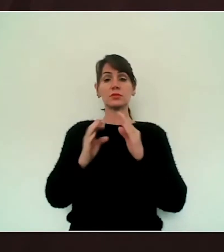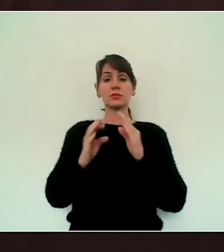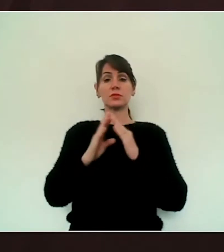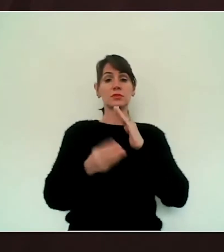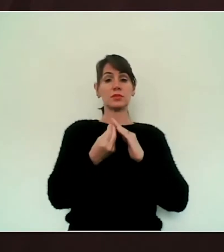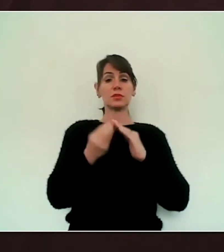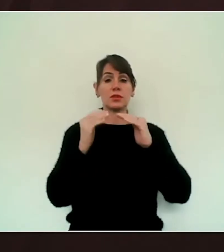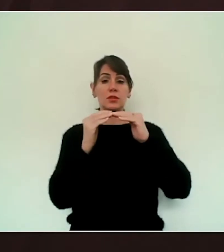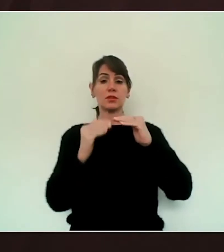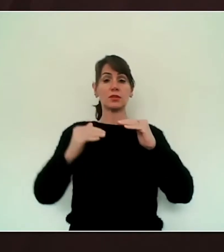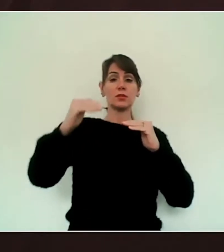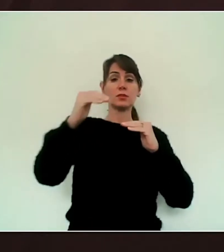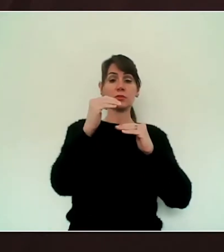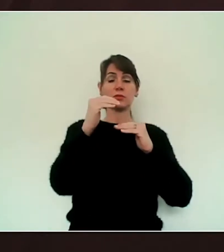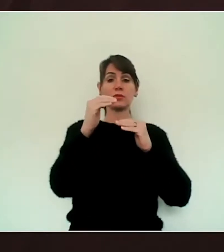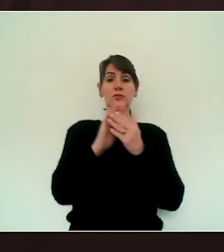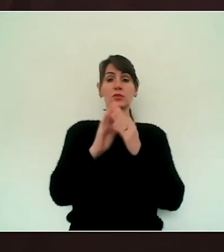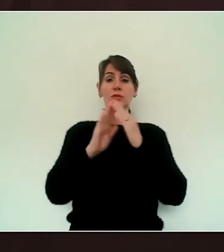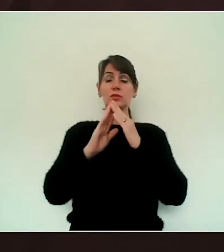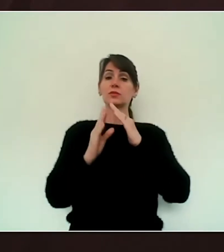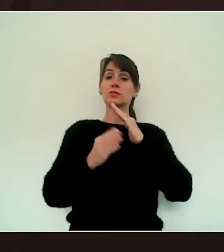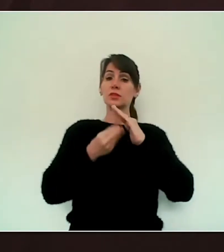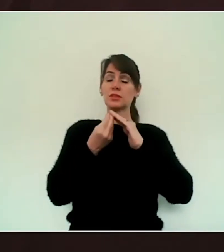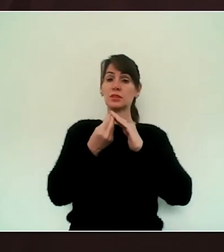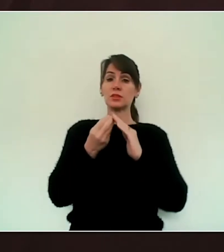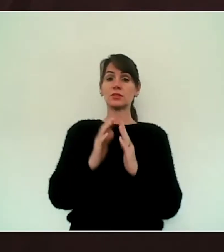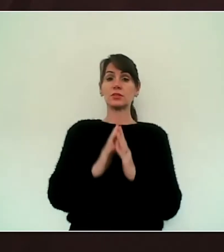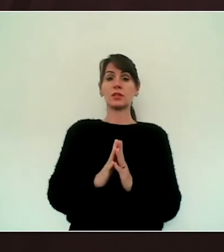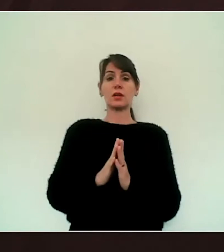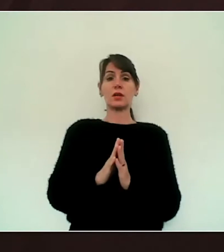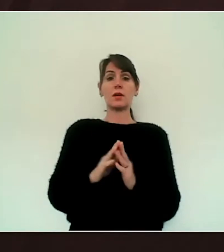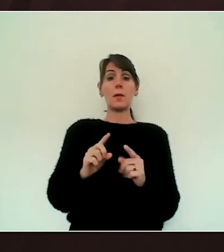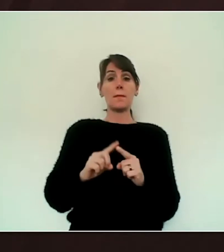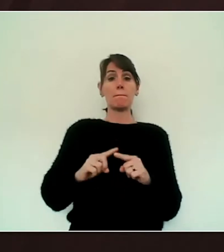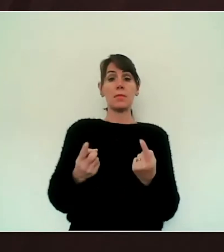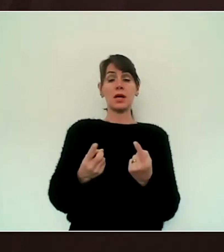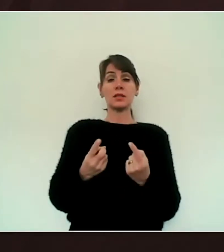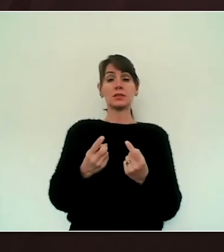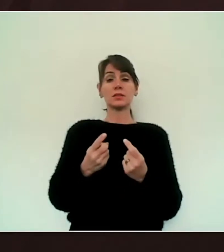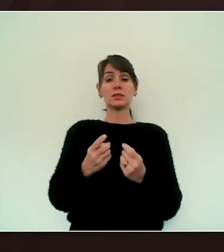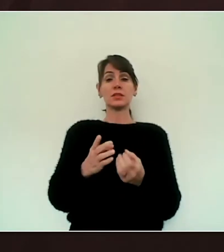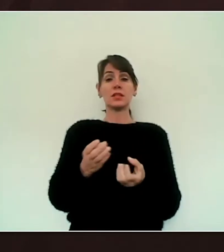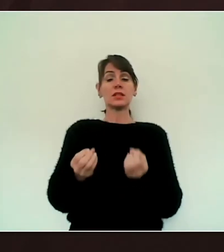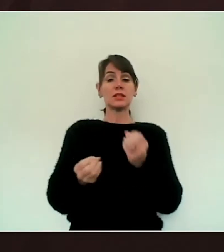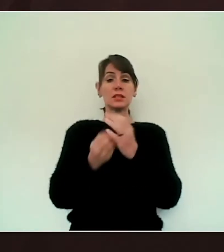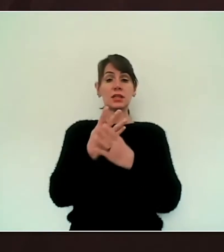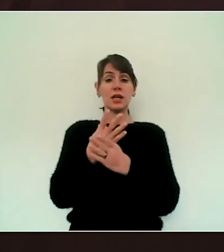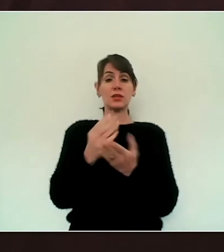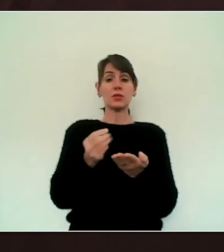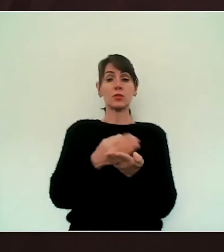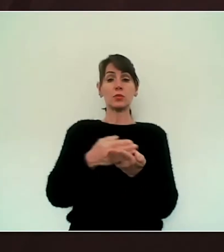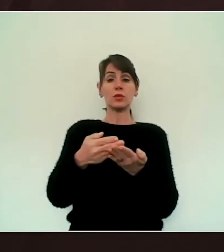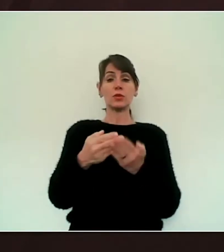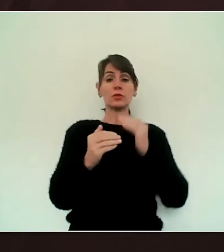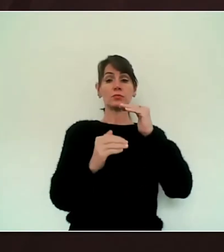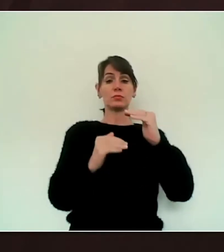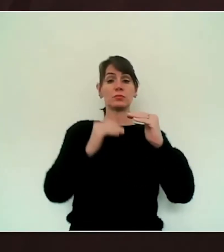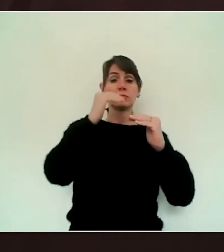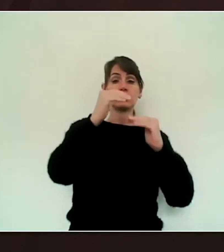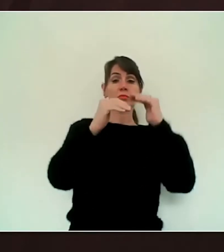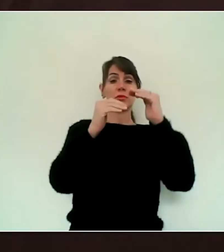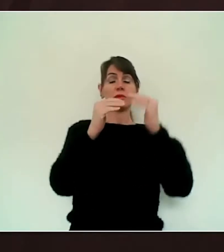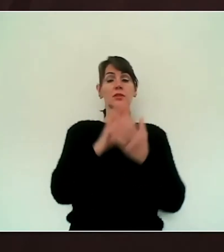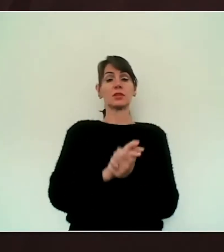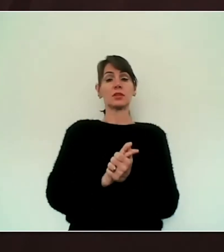da igreja. Só que criaram uma hierarquia. Os bispos, né, se tornaram superiores aos